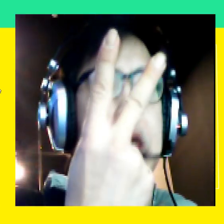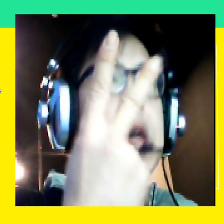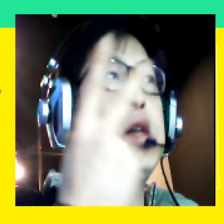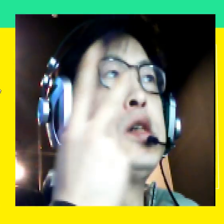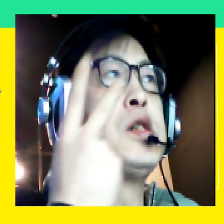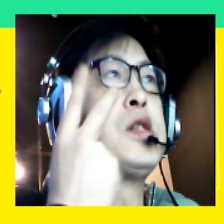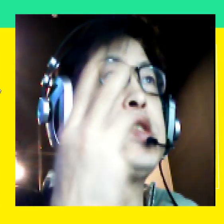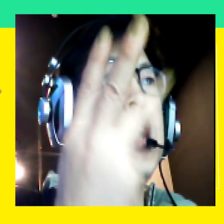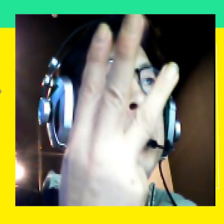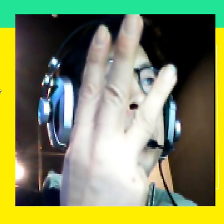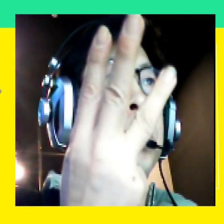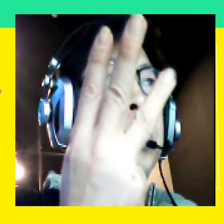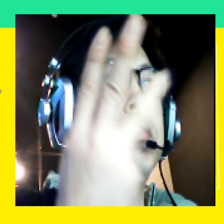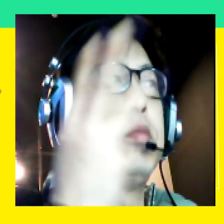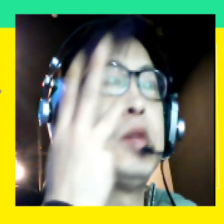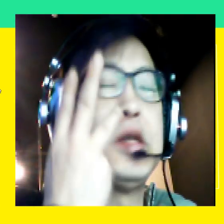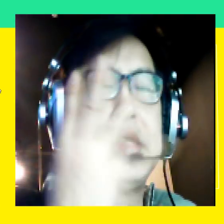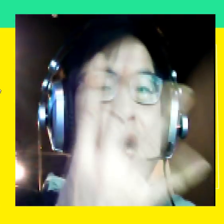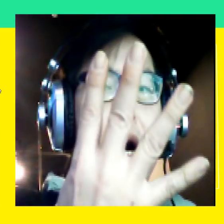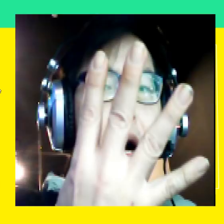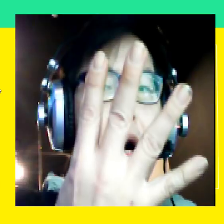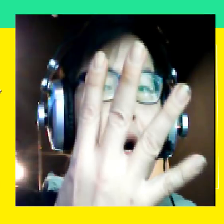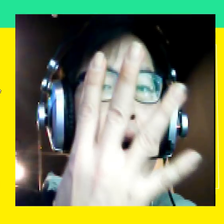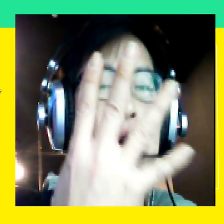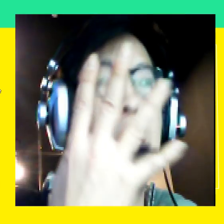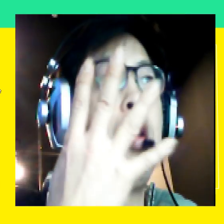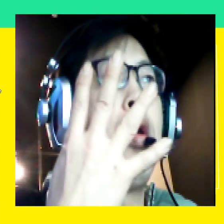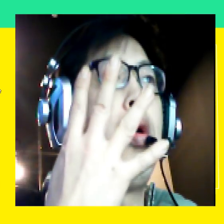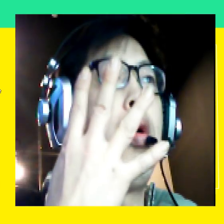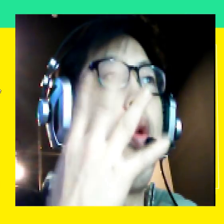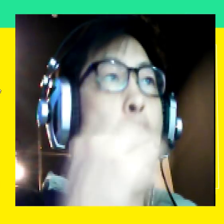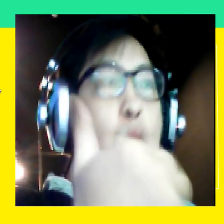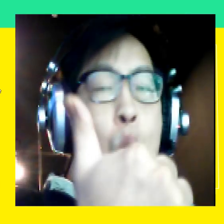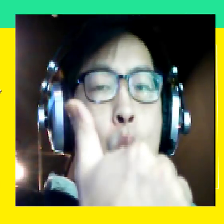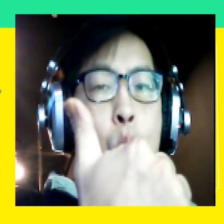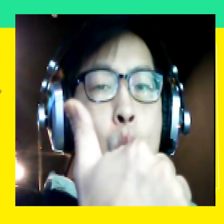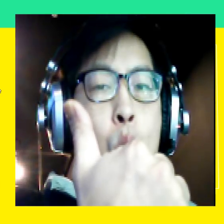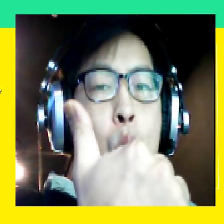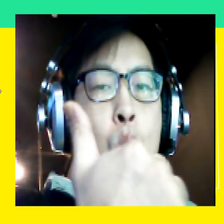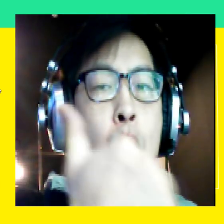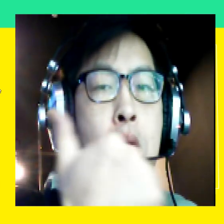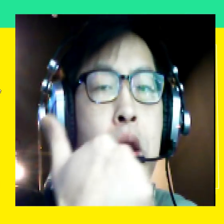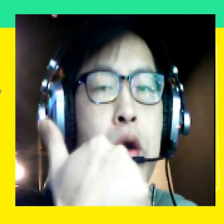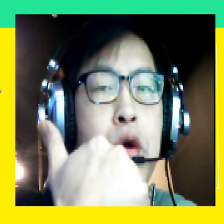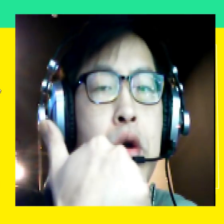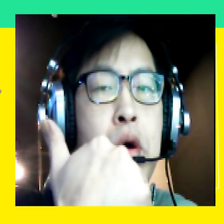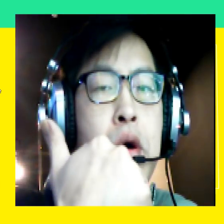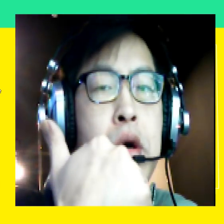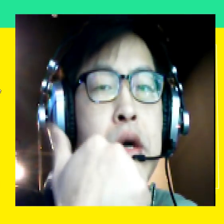2, 3, 4, 5,